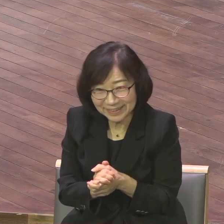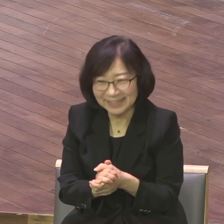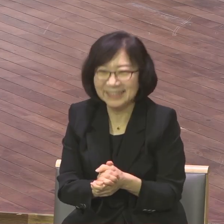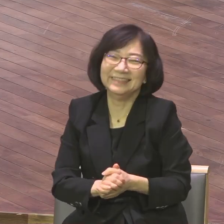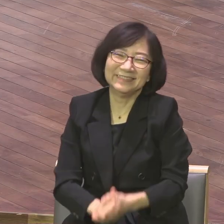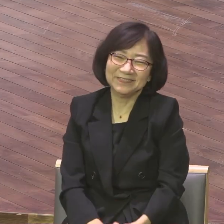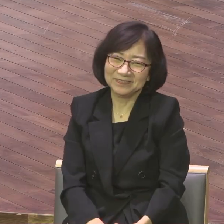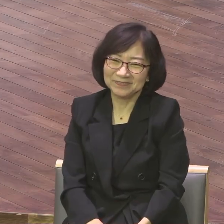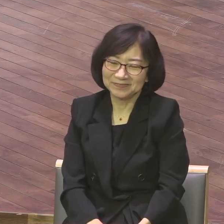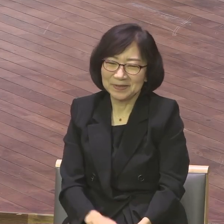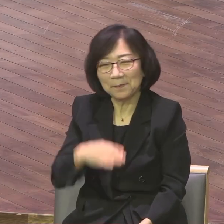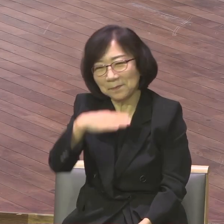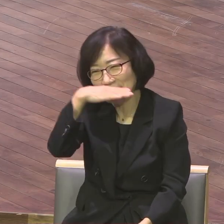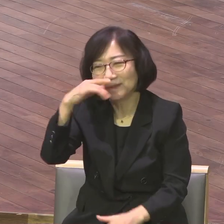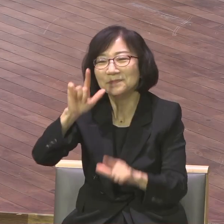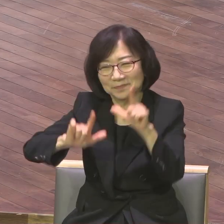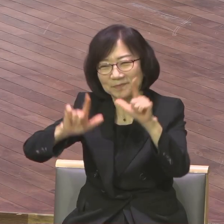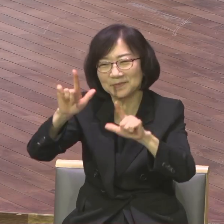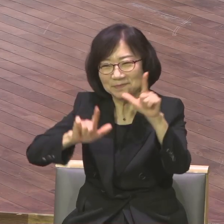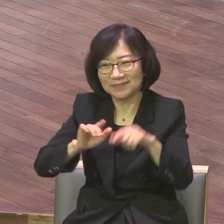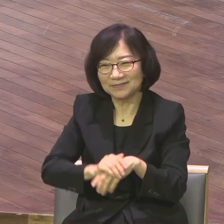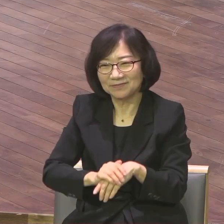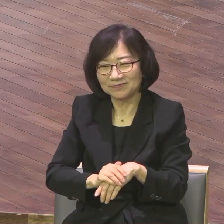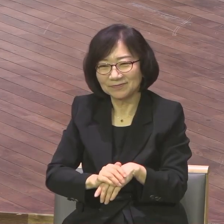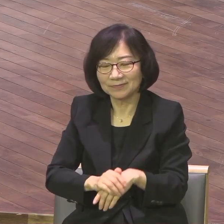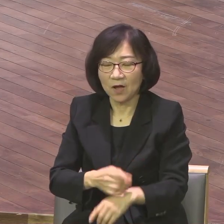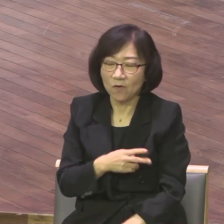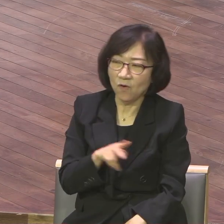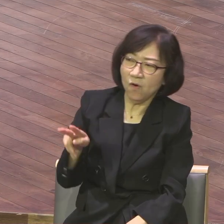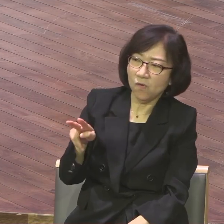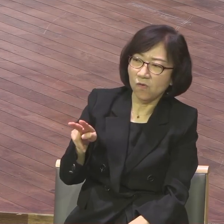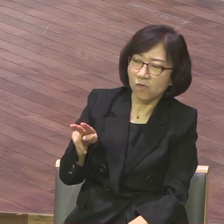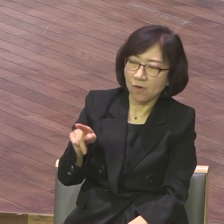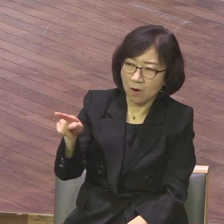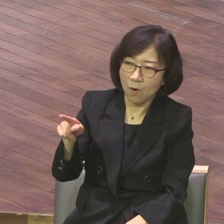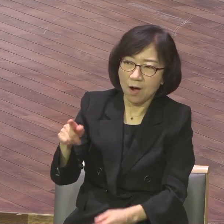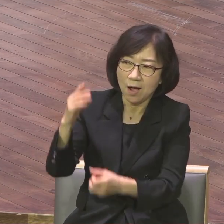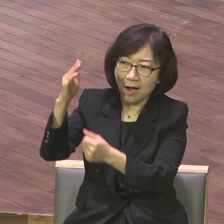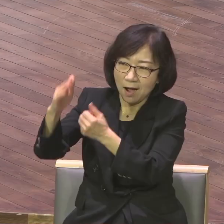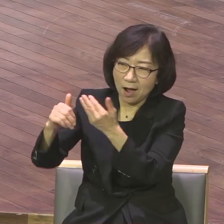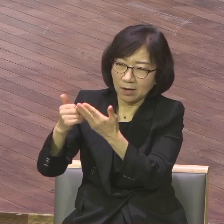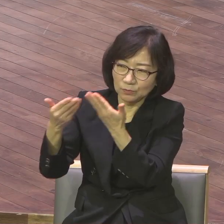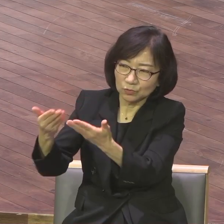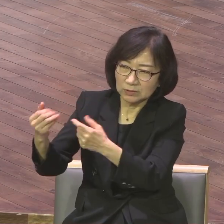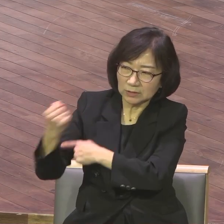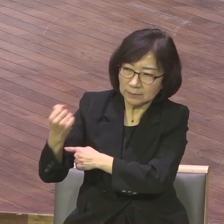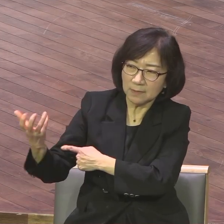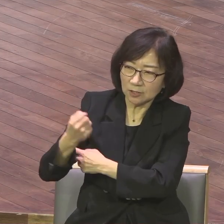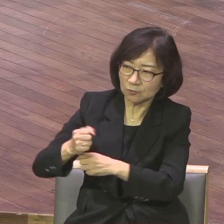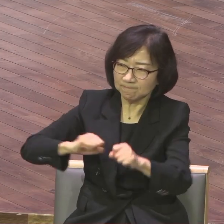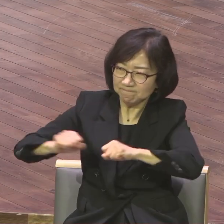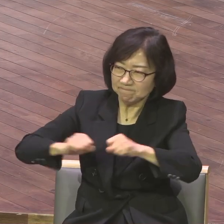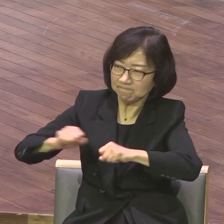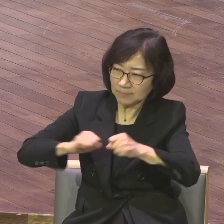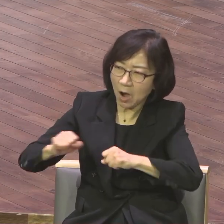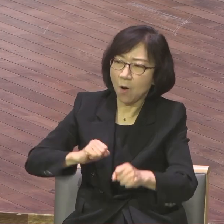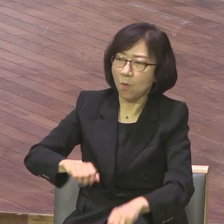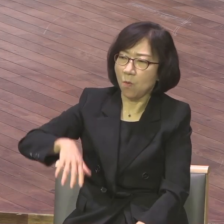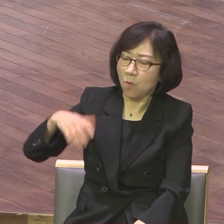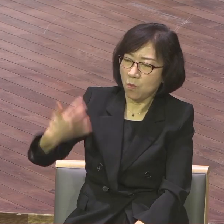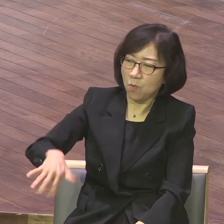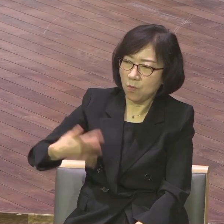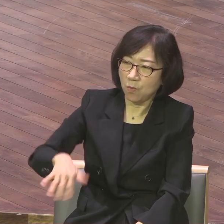그게 정상이에요. 그 딱 보는 순간에 야, 저 사람은 하나님이 주시는 힘으로 사명을 감당하고